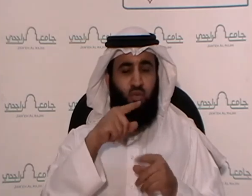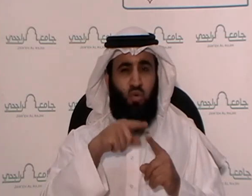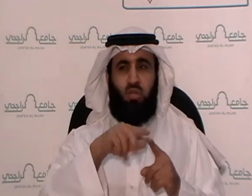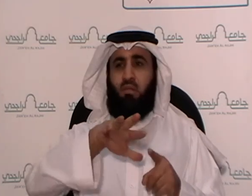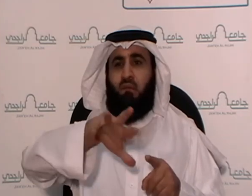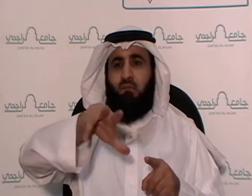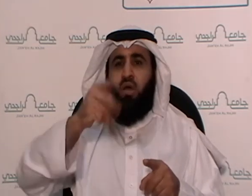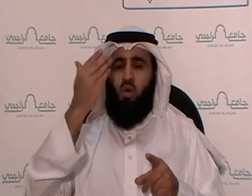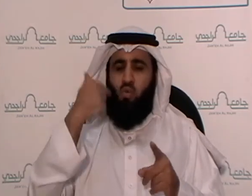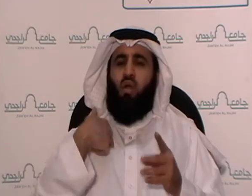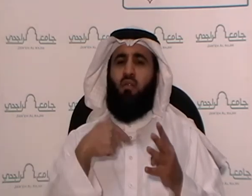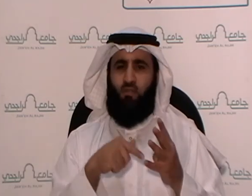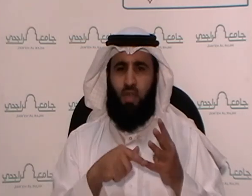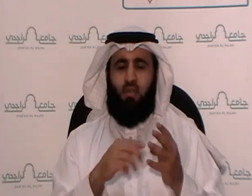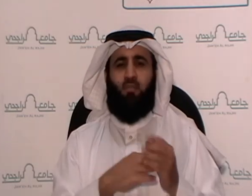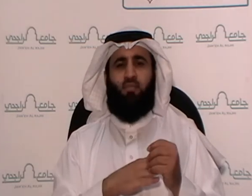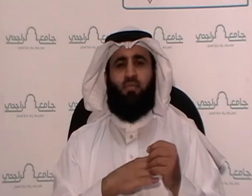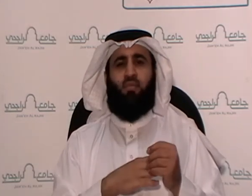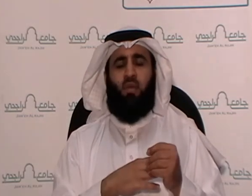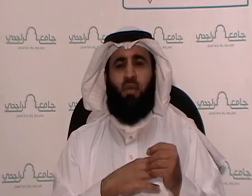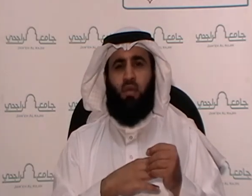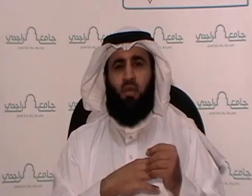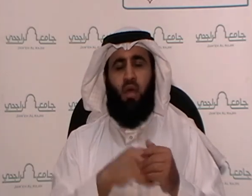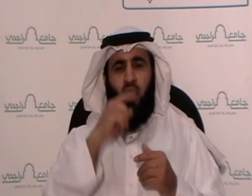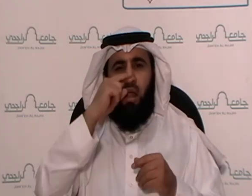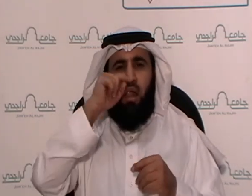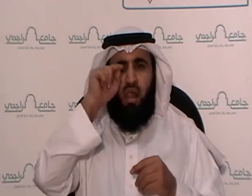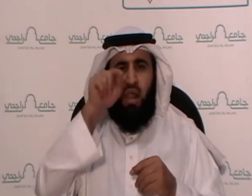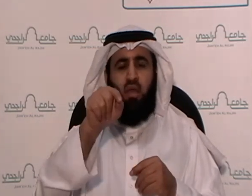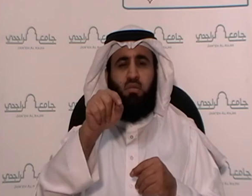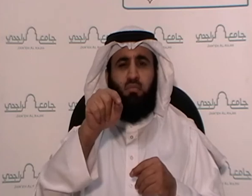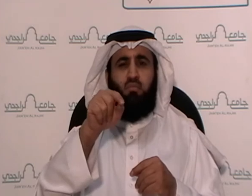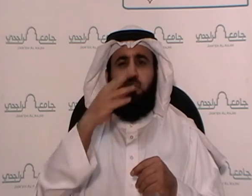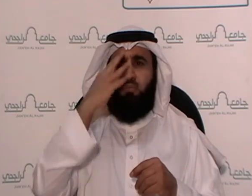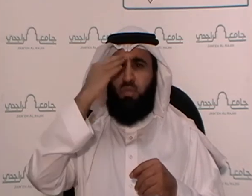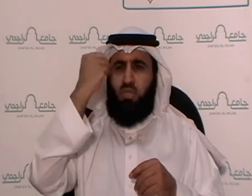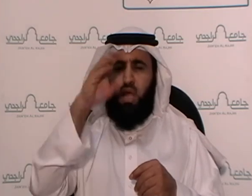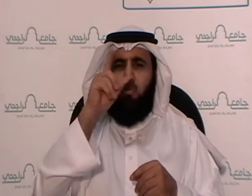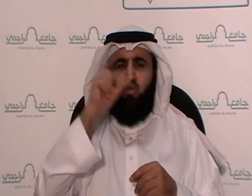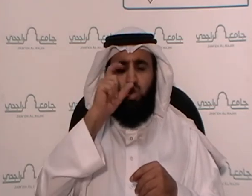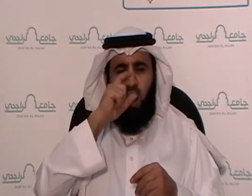يدري ما هو مبدأ يجب أن يتحلى به المسلم